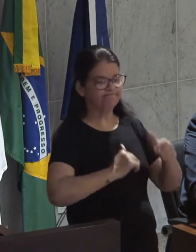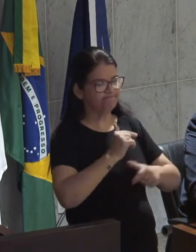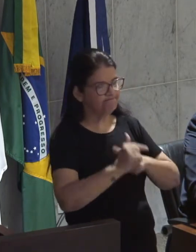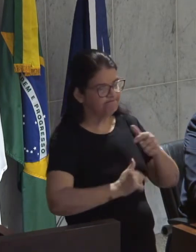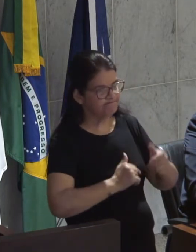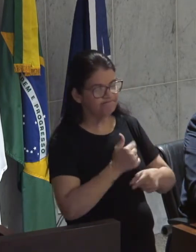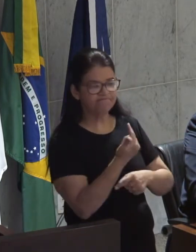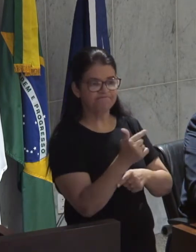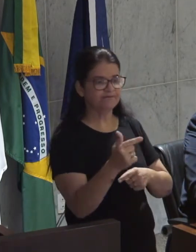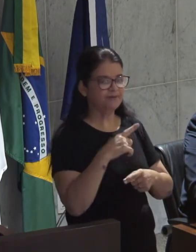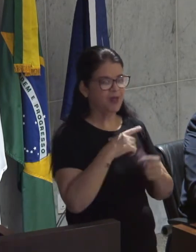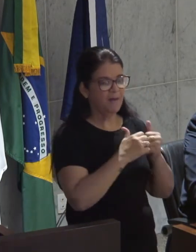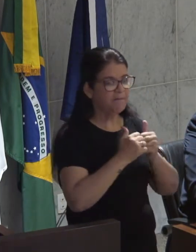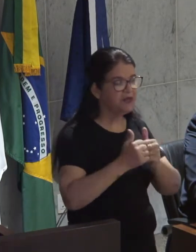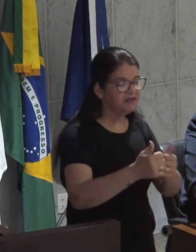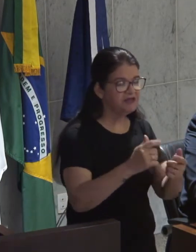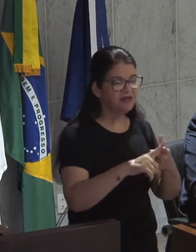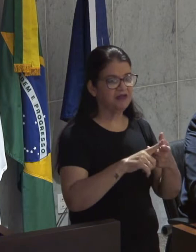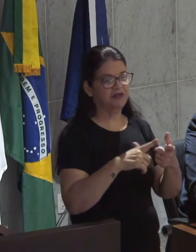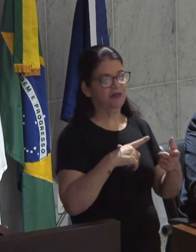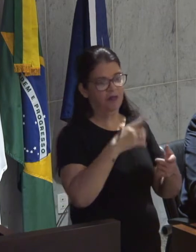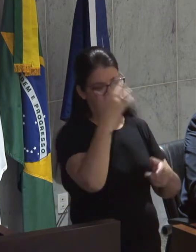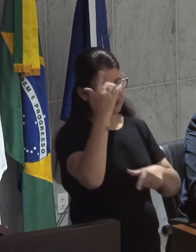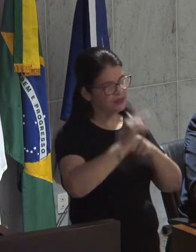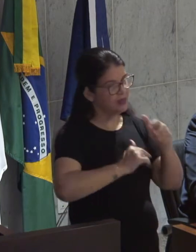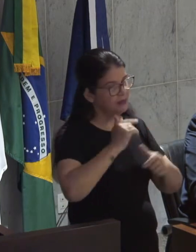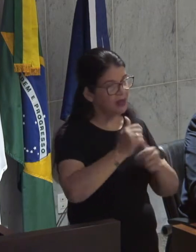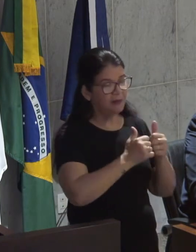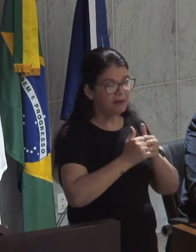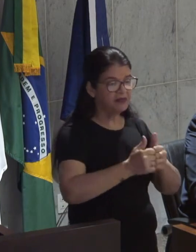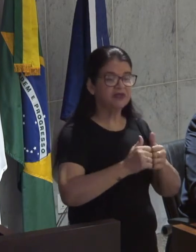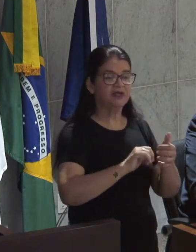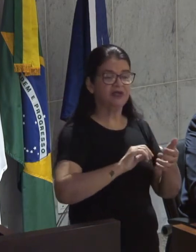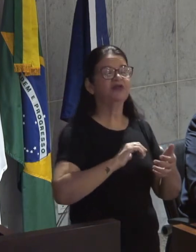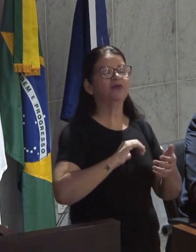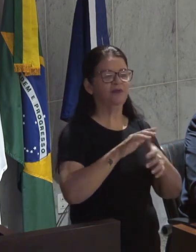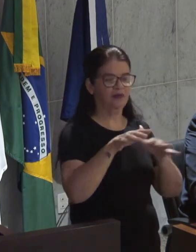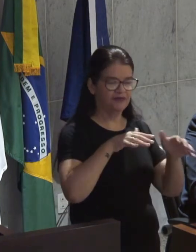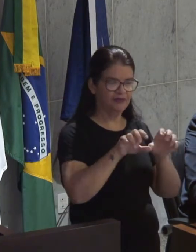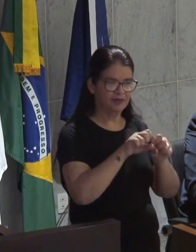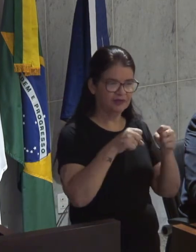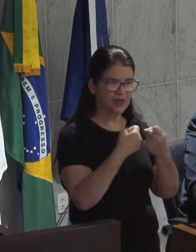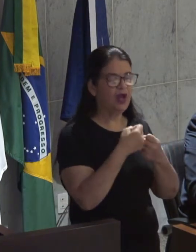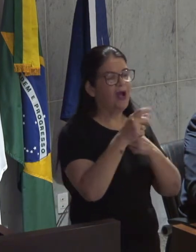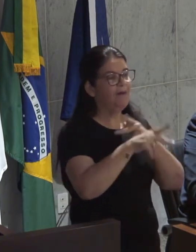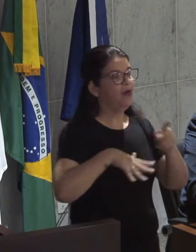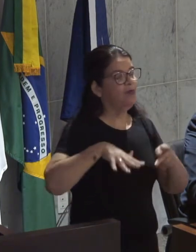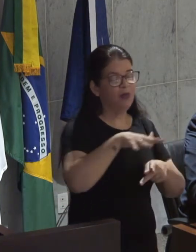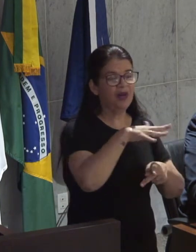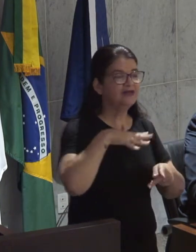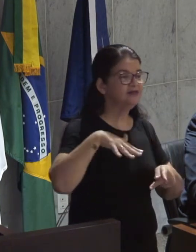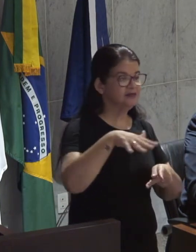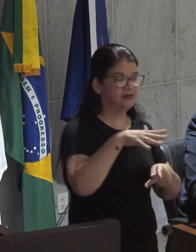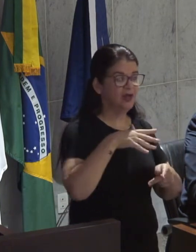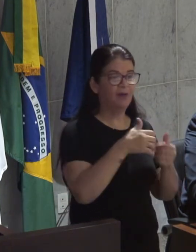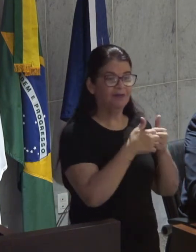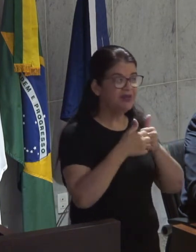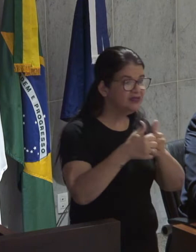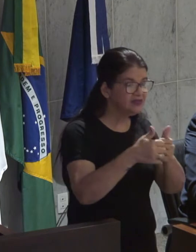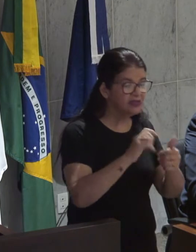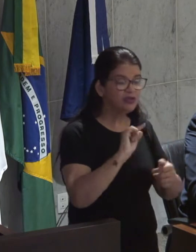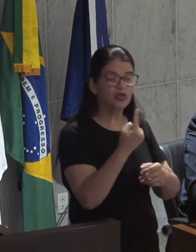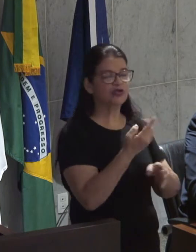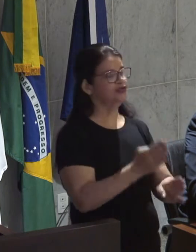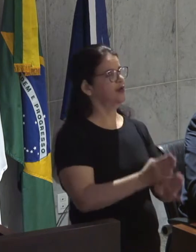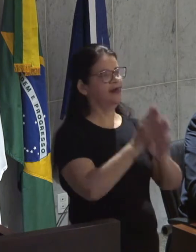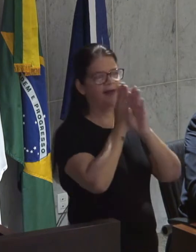servidores, sendo perseguidos movimentos sociais, sendo perseguida a população de uma forma geral, nós não vamos nos calar